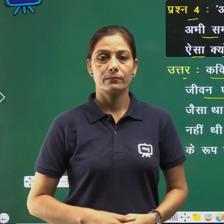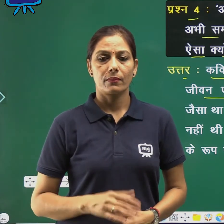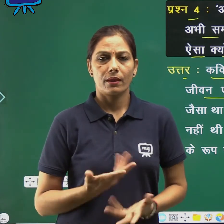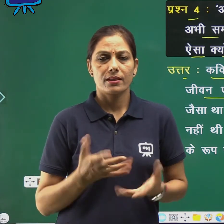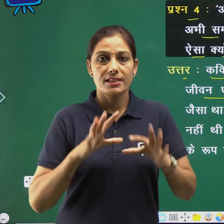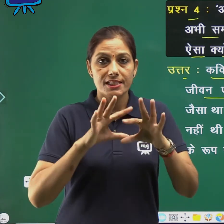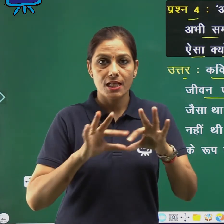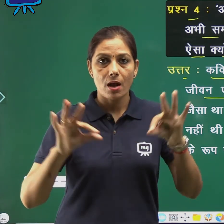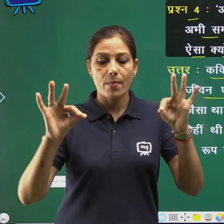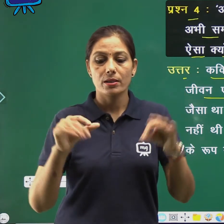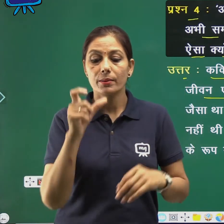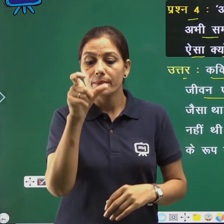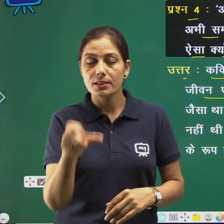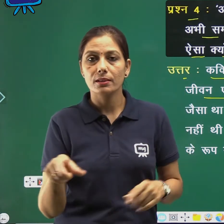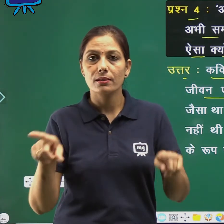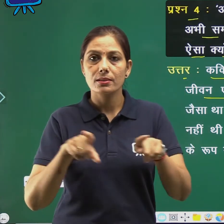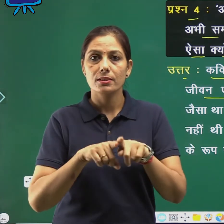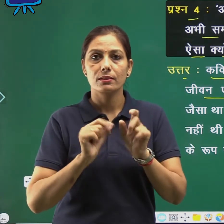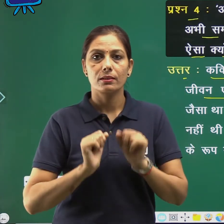एक सामान्य व्यक्ति जैसा था,